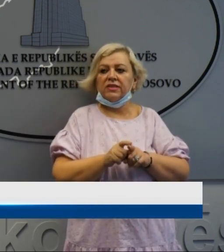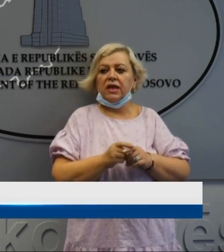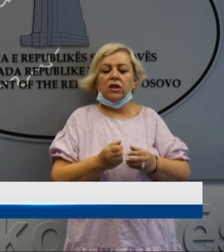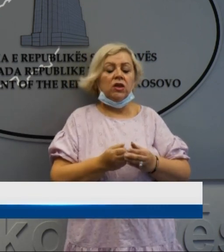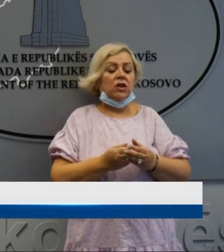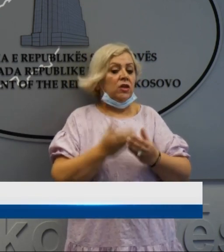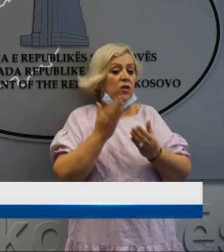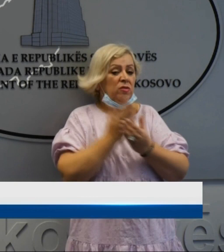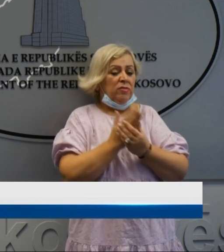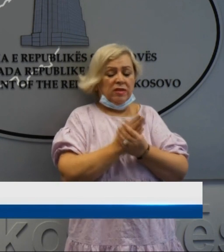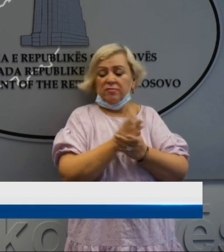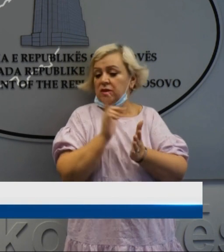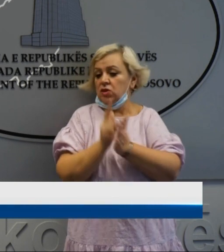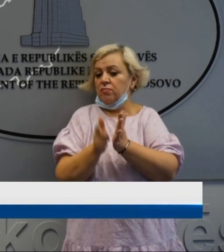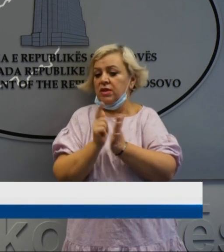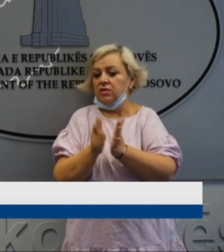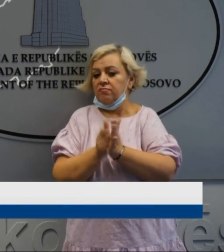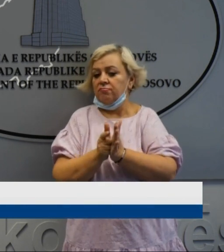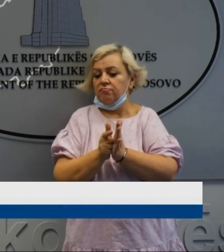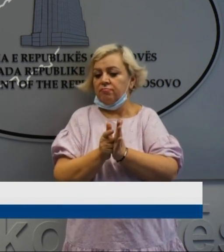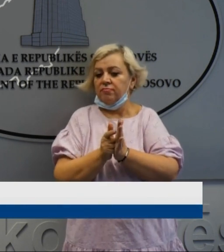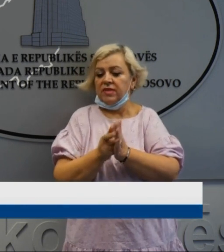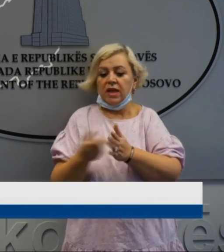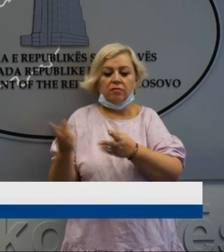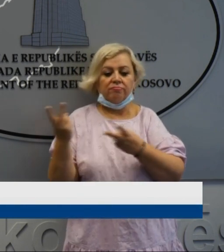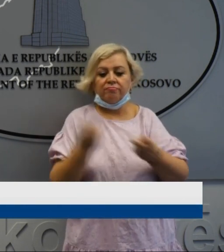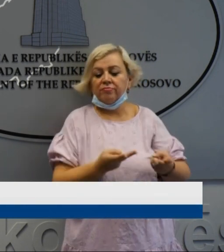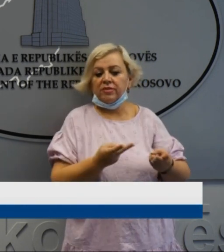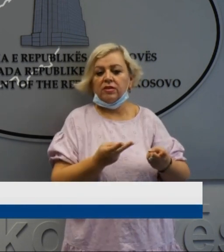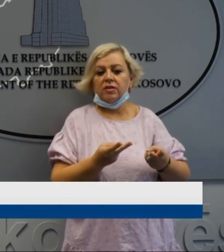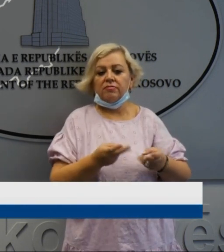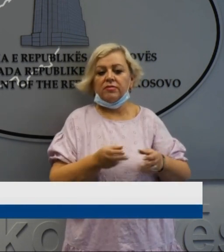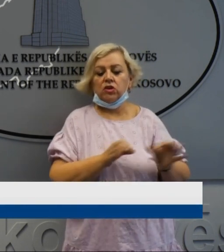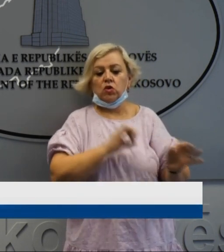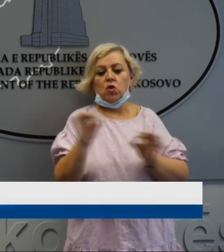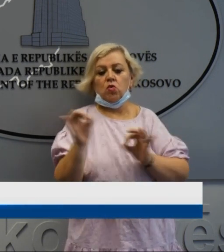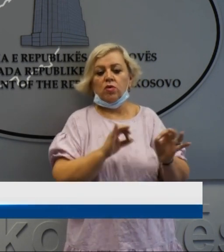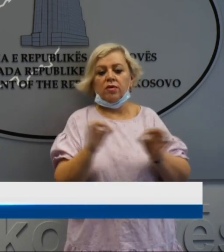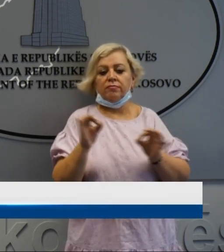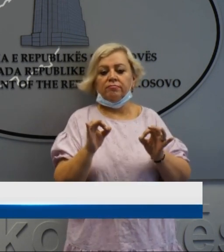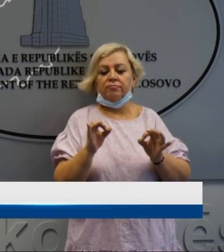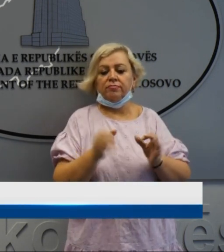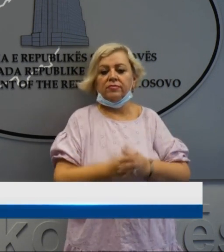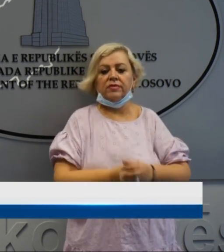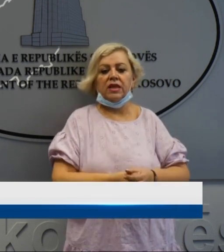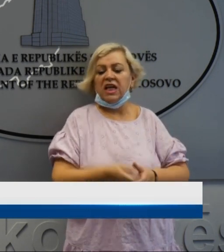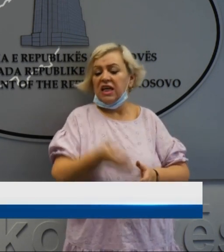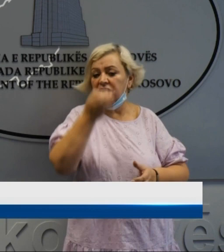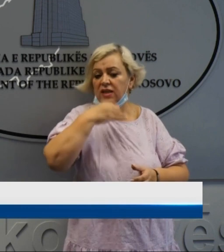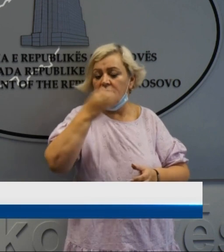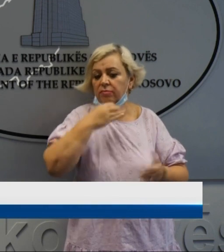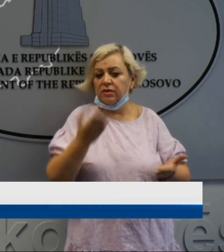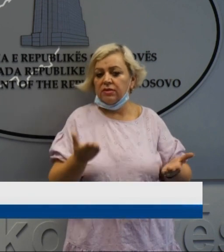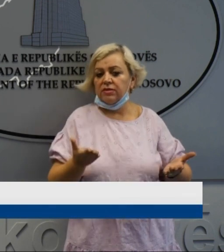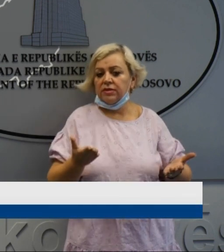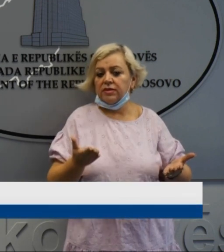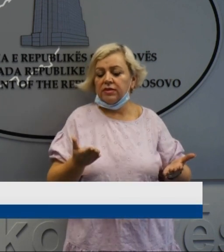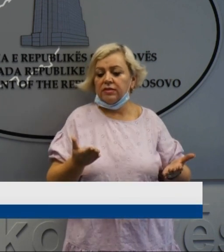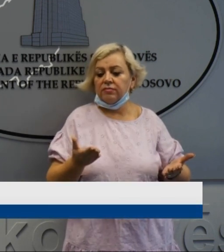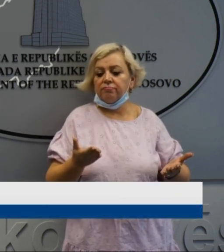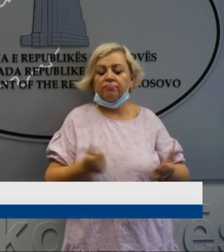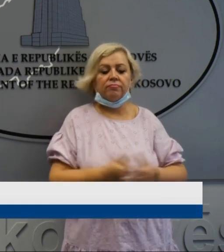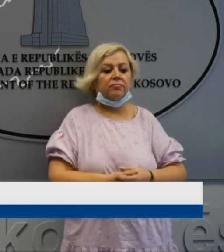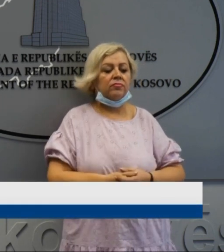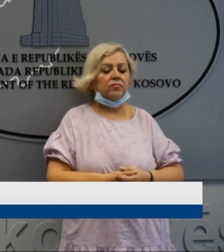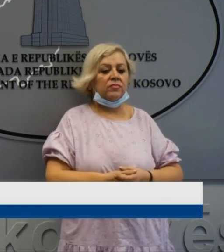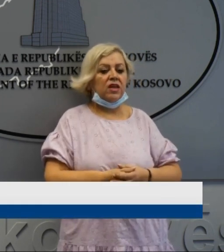të shpejta të mundshme për të ardhë, për të siguruar sa më shpejt terapin e cila ka